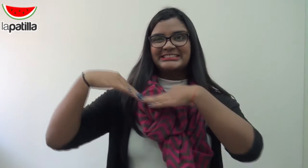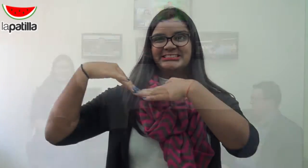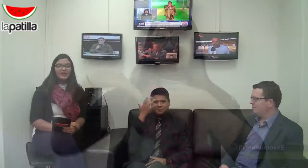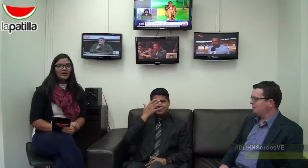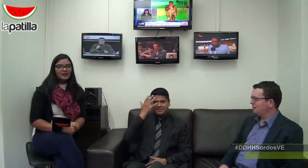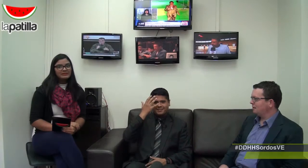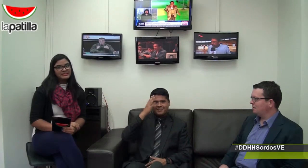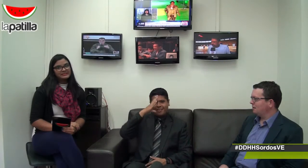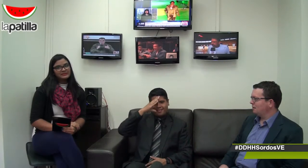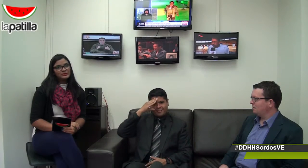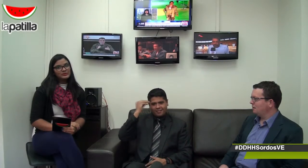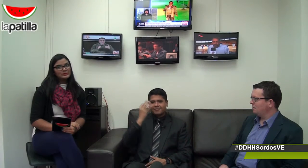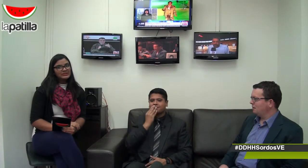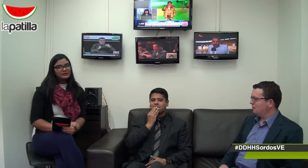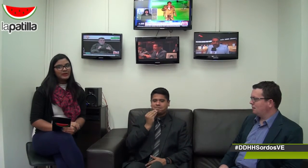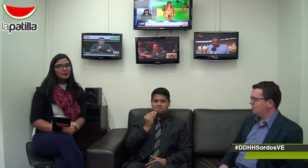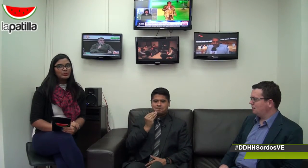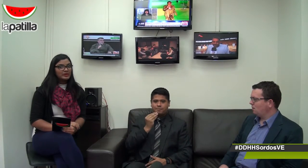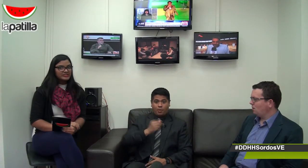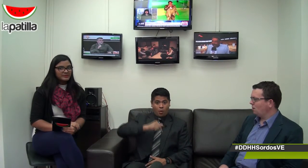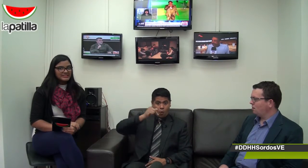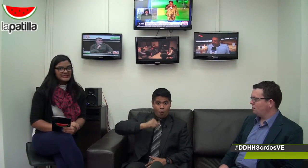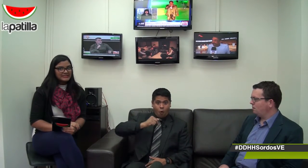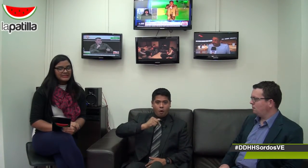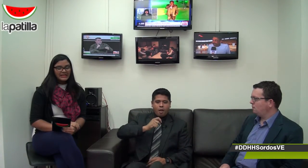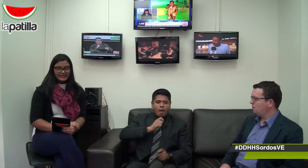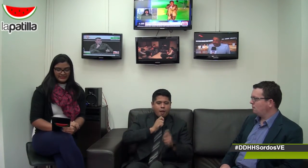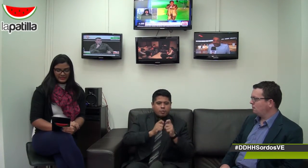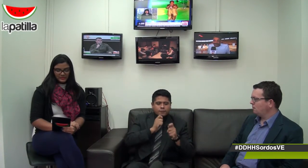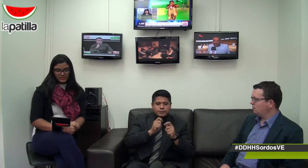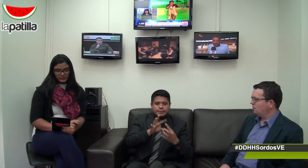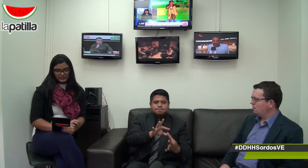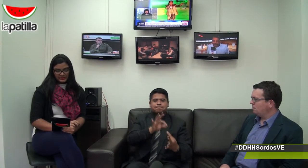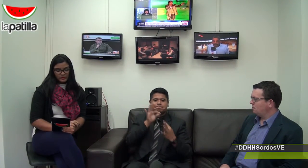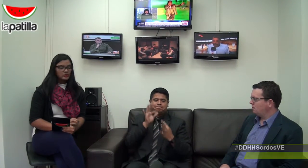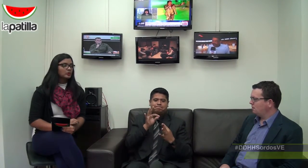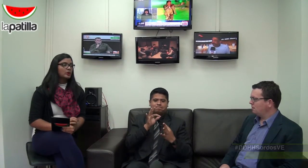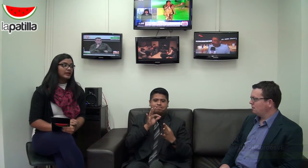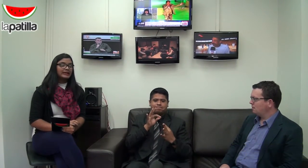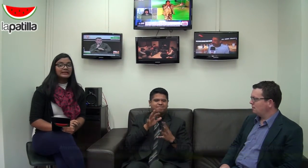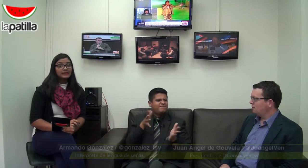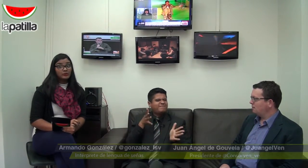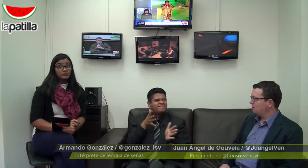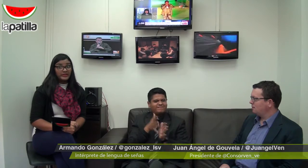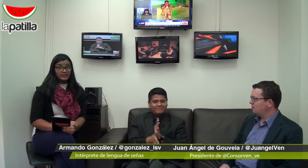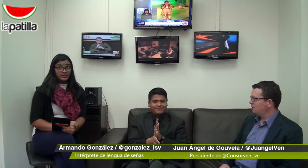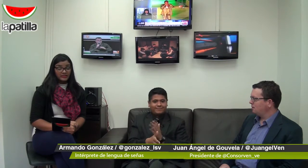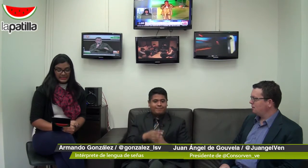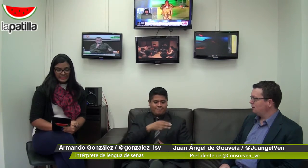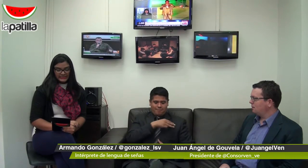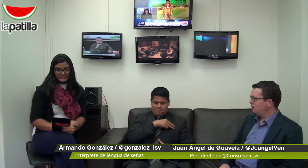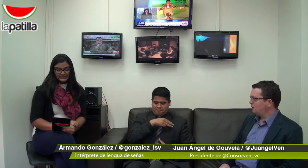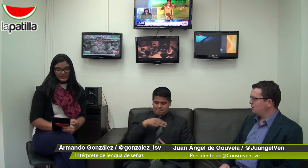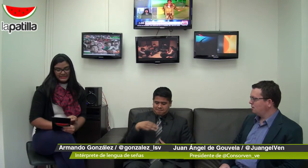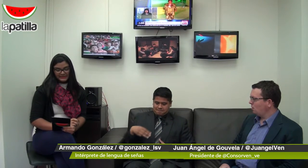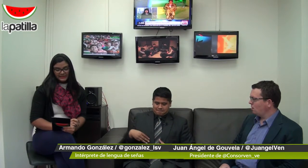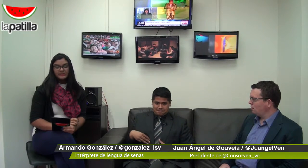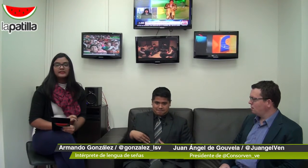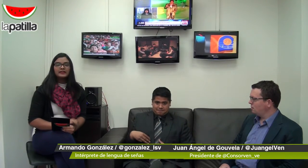Hoy le presentamos un trabajo muy especial y es que nos encontramos con Juan Ángel de Gouveia, quien es presidente de la